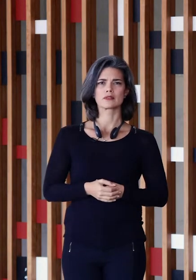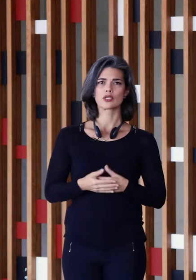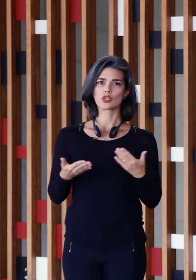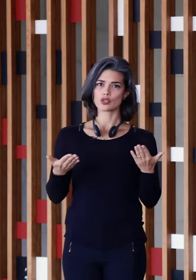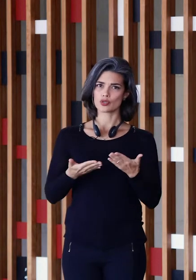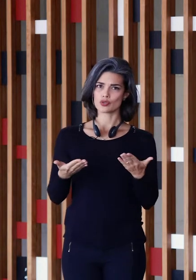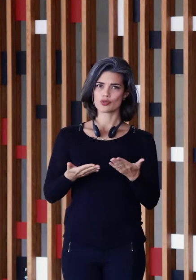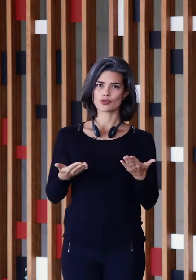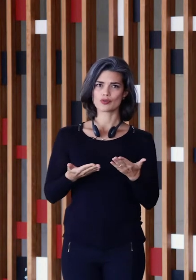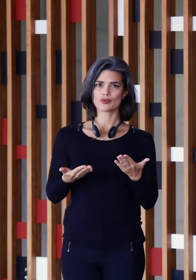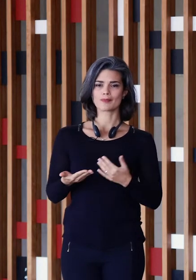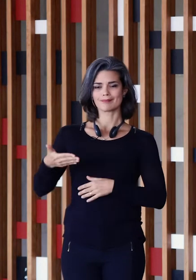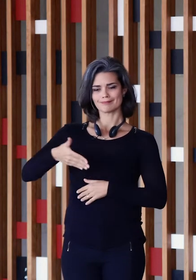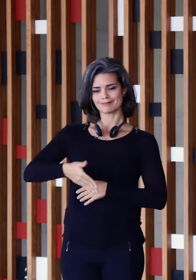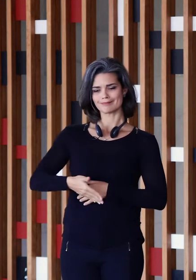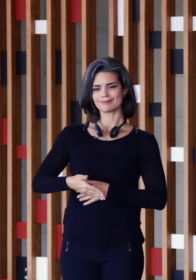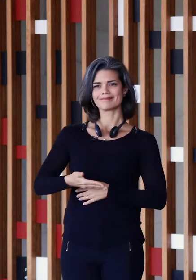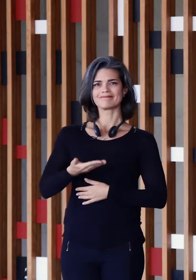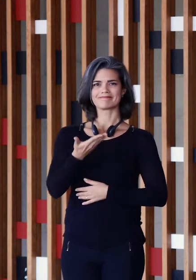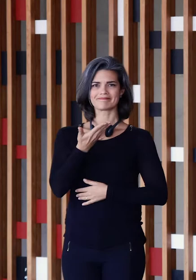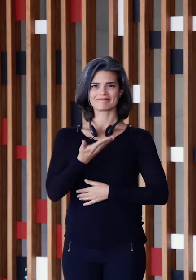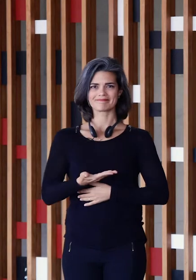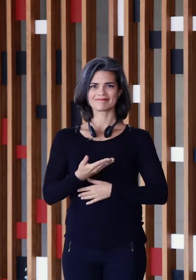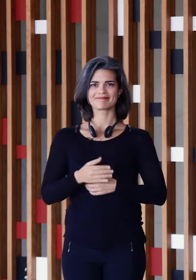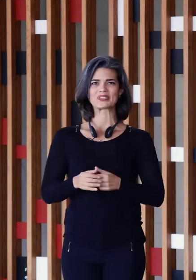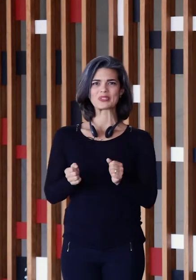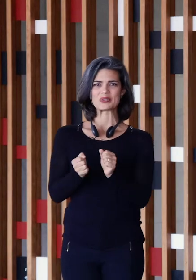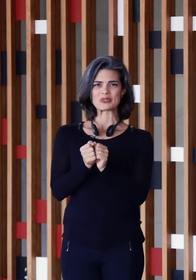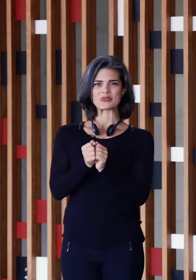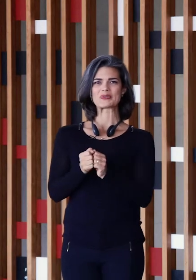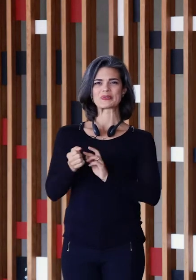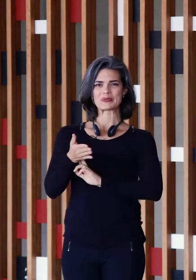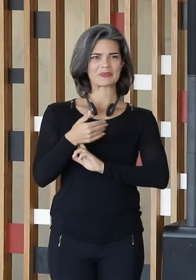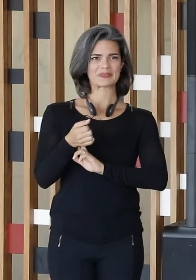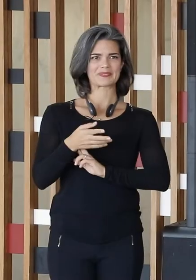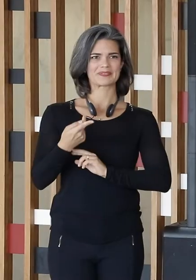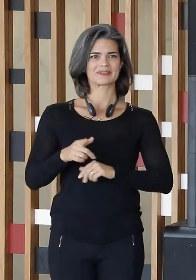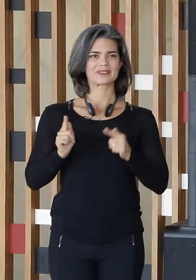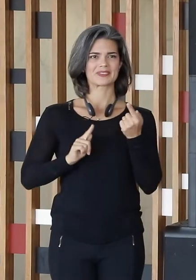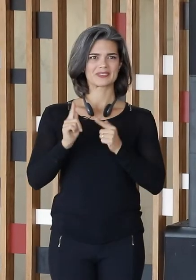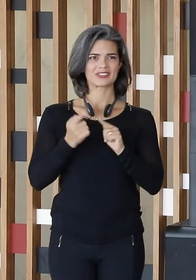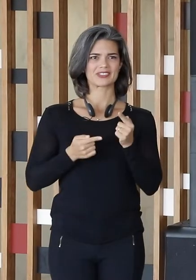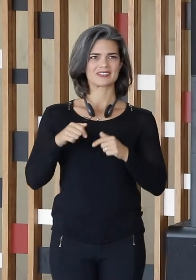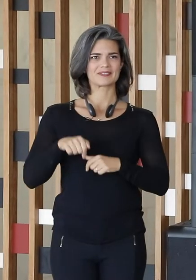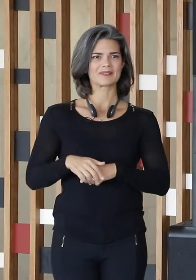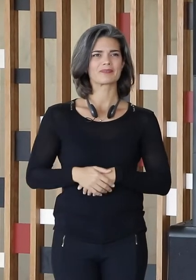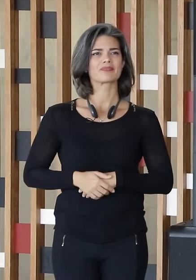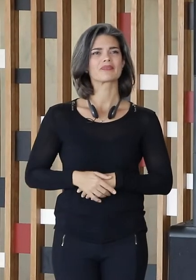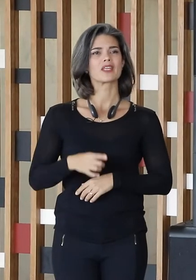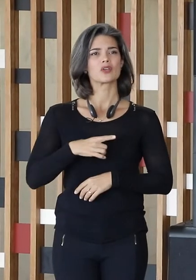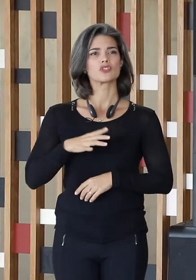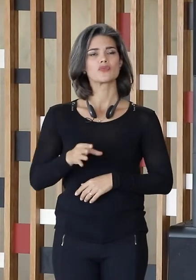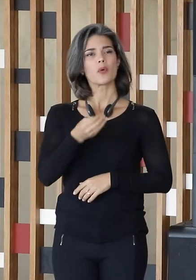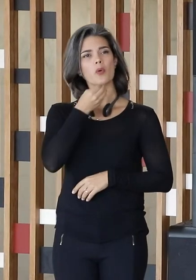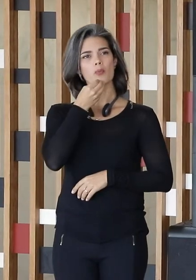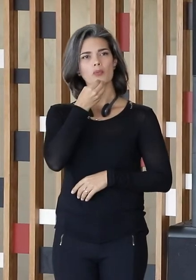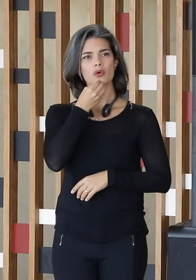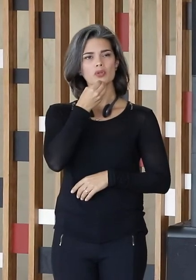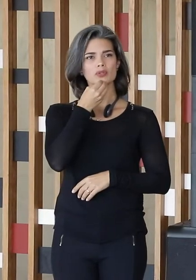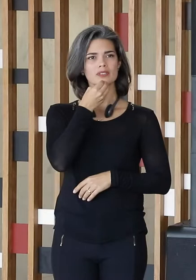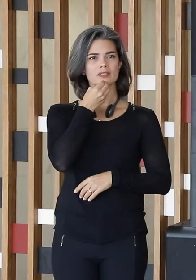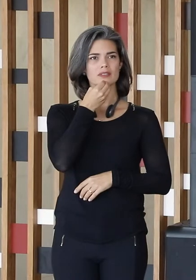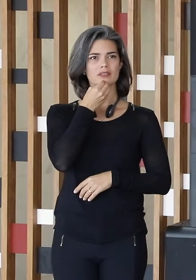nos traz suas luzes aqui à frente da chancelaria chilena. Eu havia tido a oportunidade